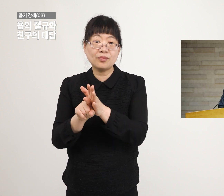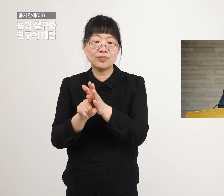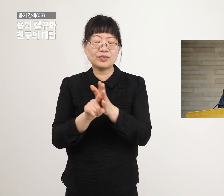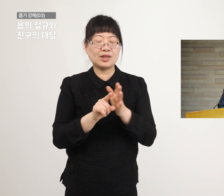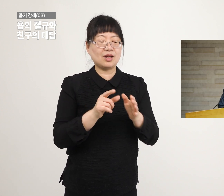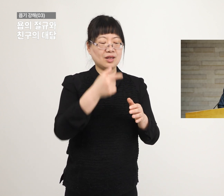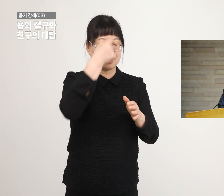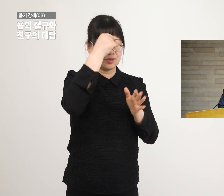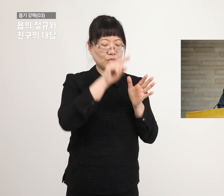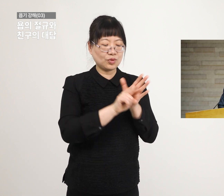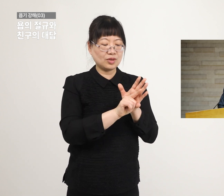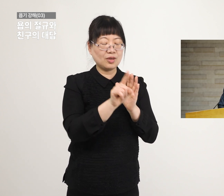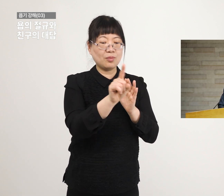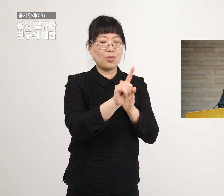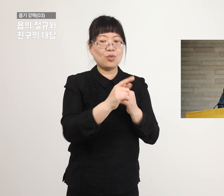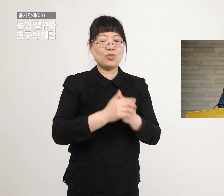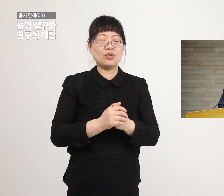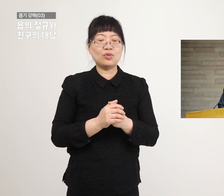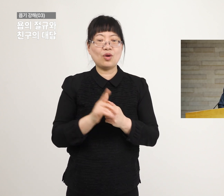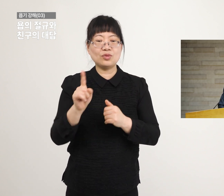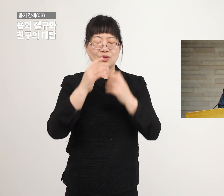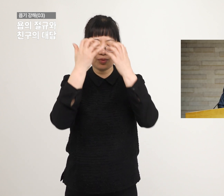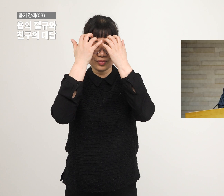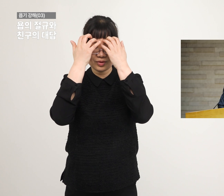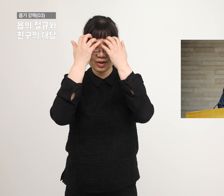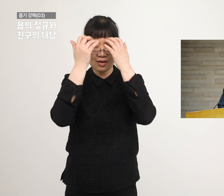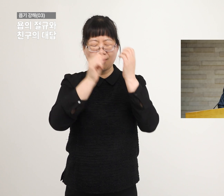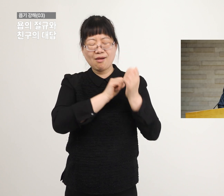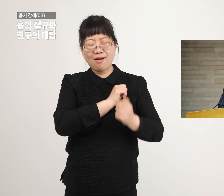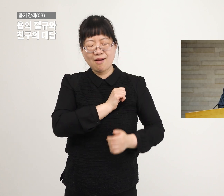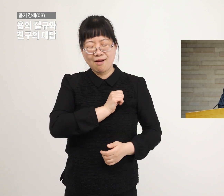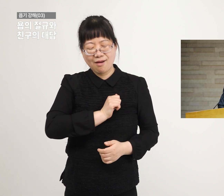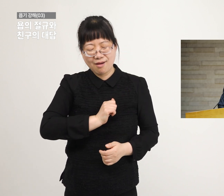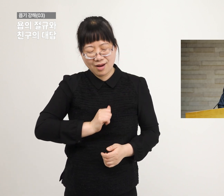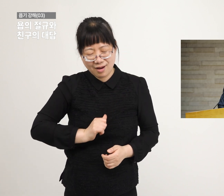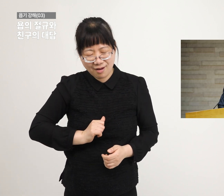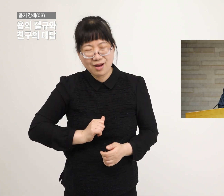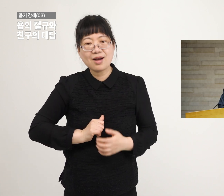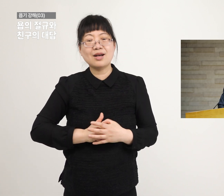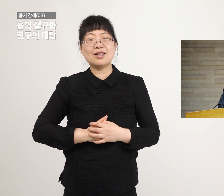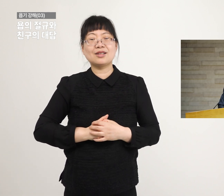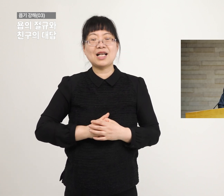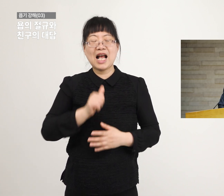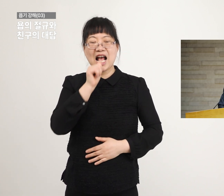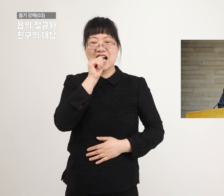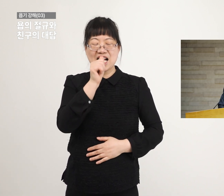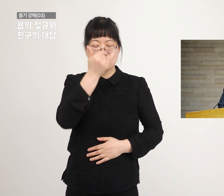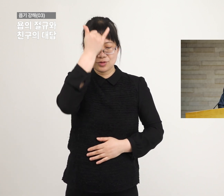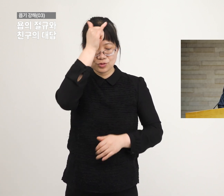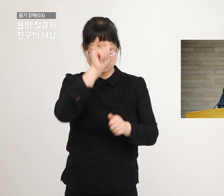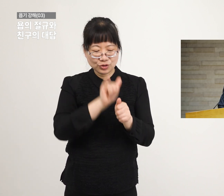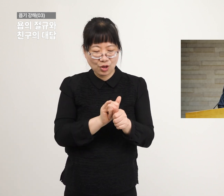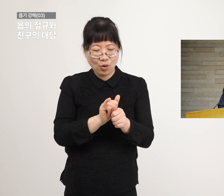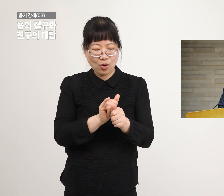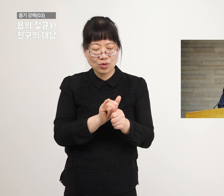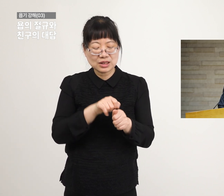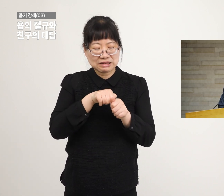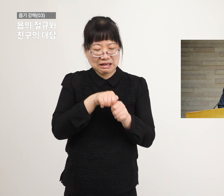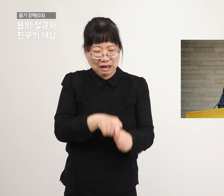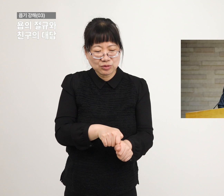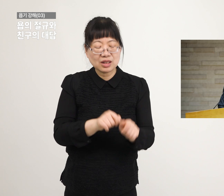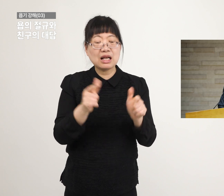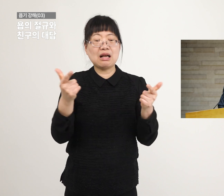기독교는 어떤 고통도 견뎌내고 절대 충성을 요구하는 게 아니에요.